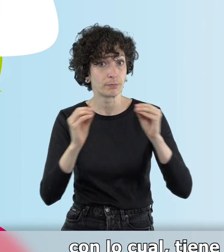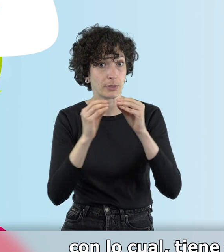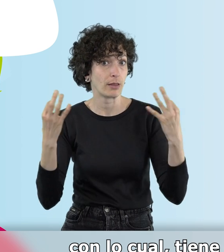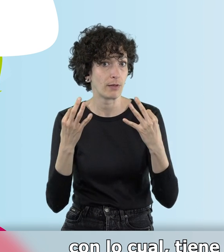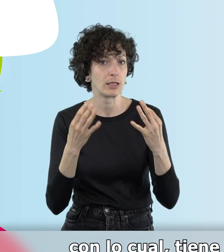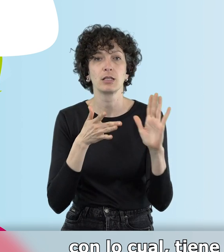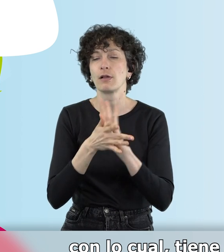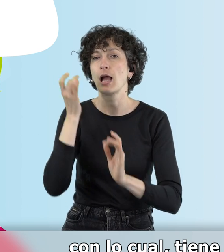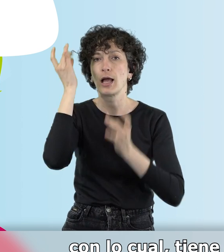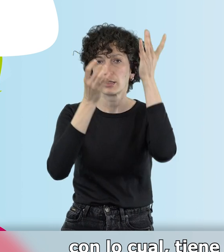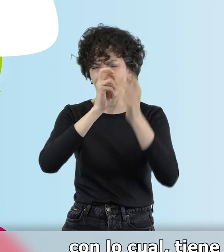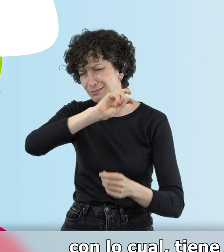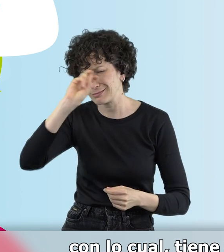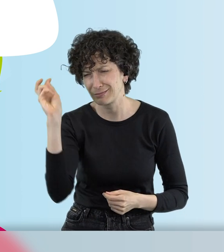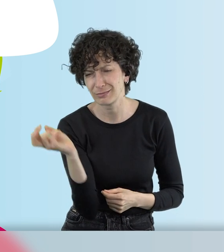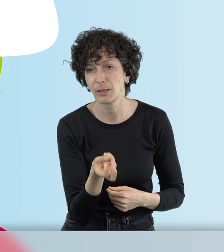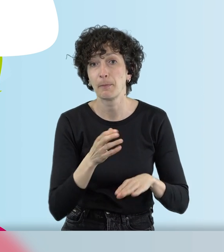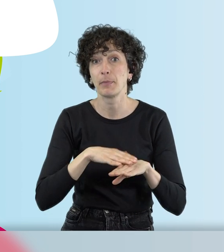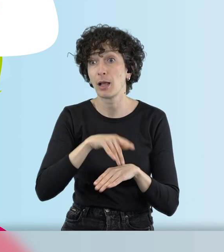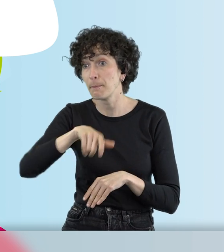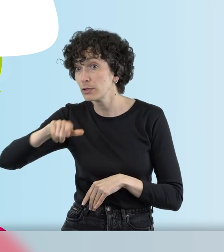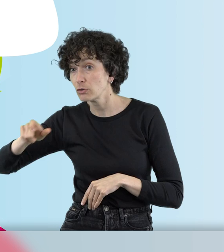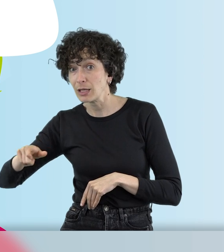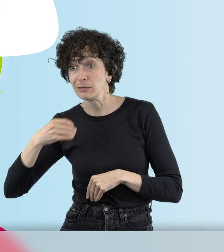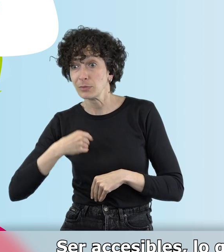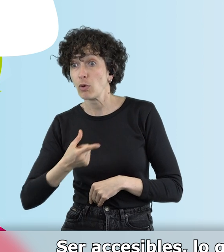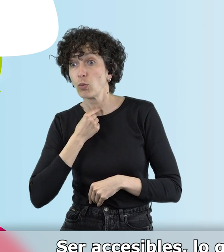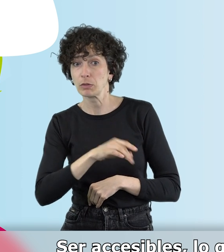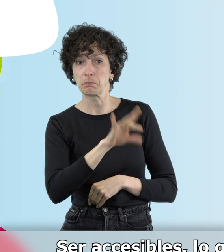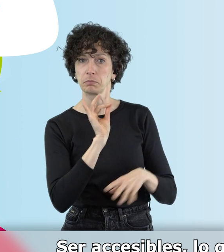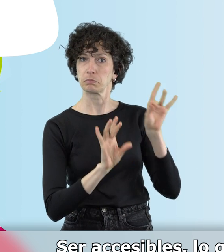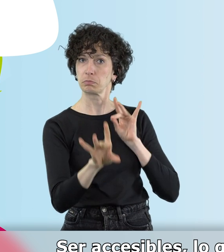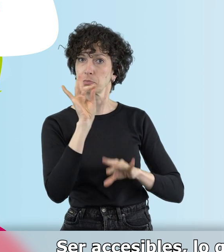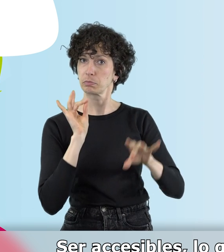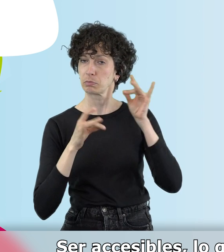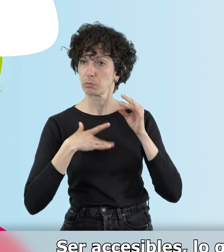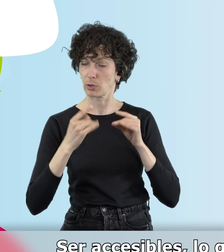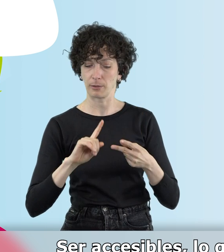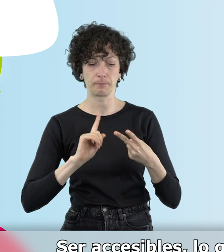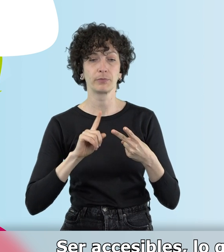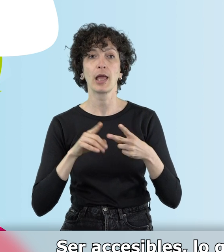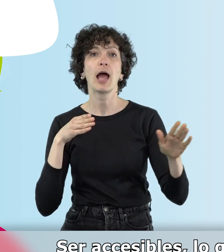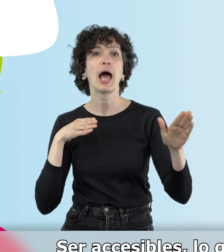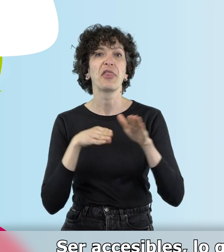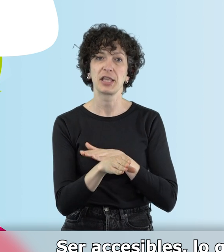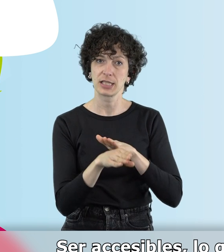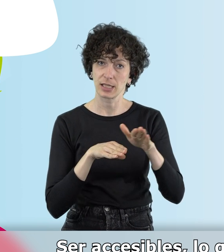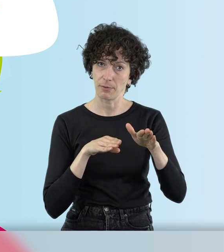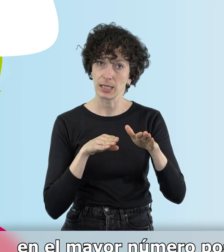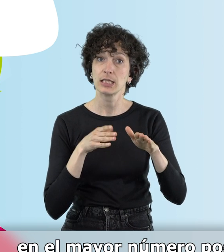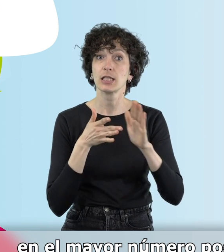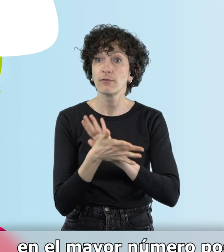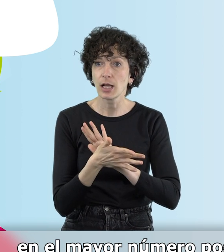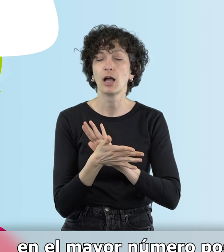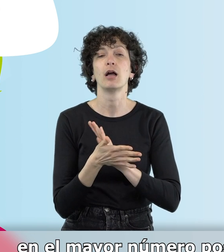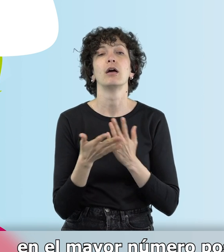cual tiene que haber muchas actividades para que cada cual pueda elegir aquello que le gusta. Ser accesibles, lo que significa que estén